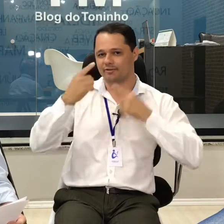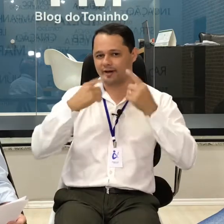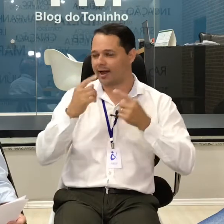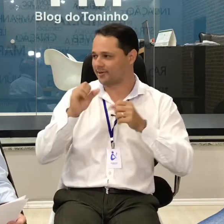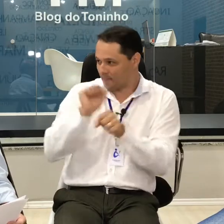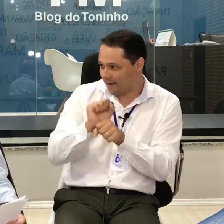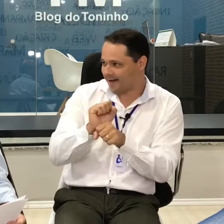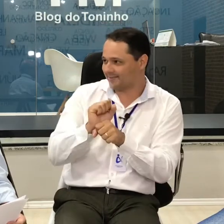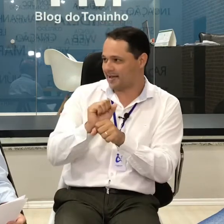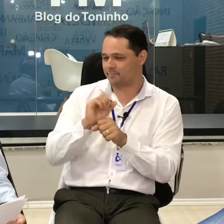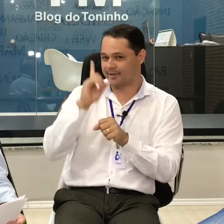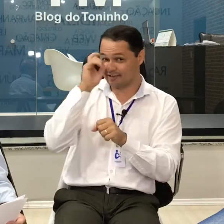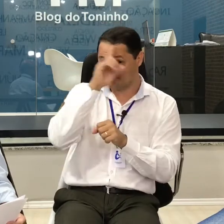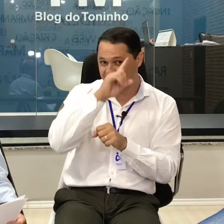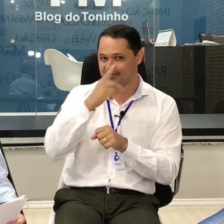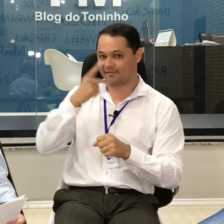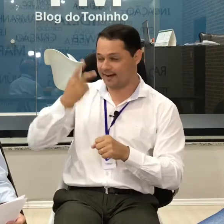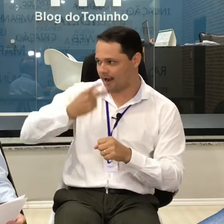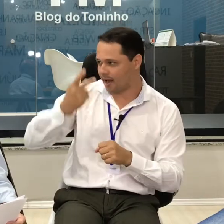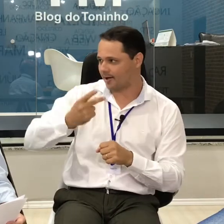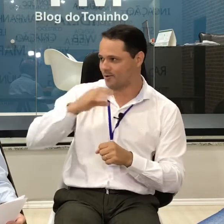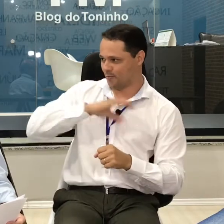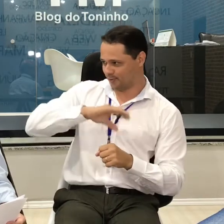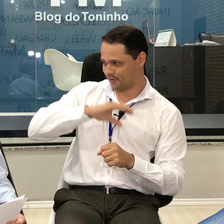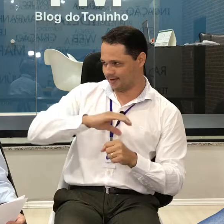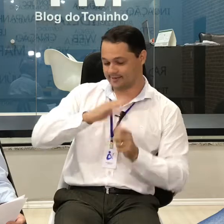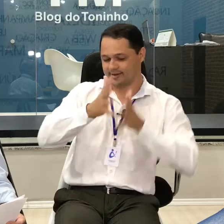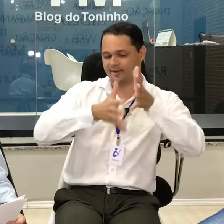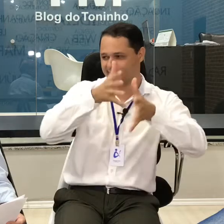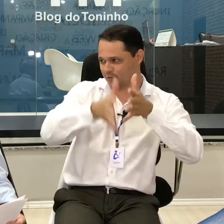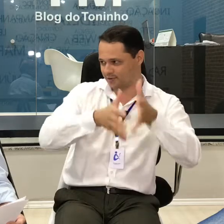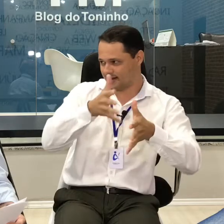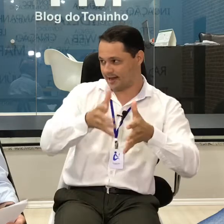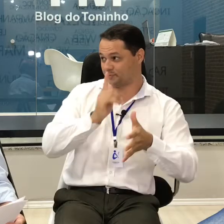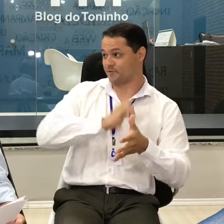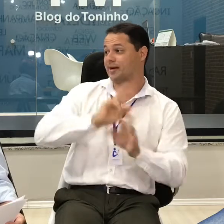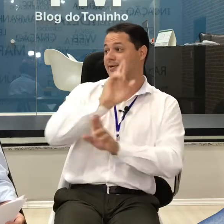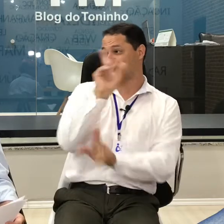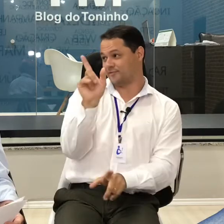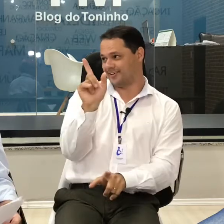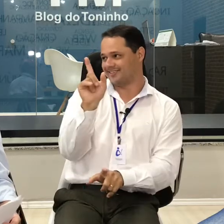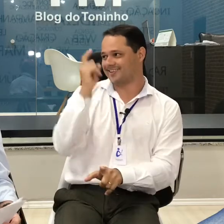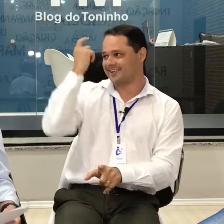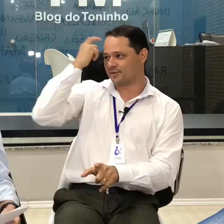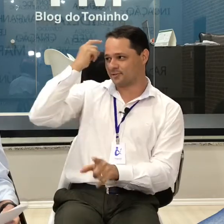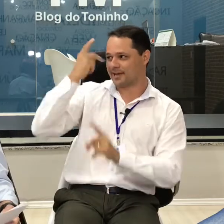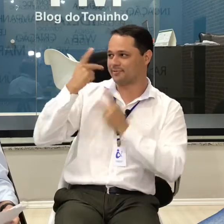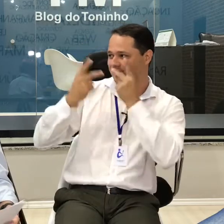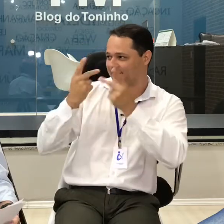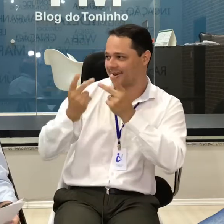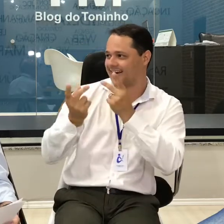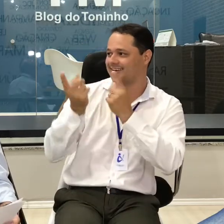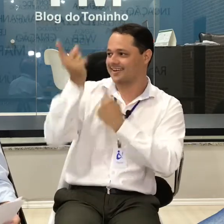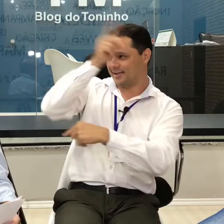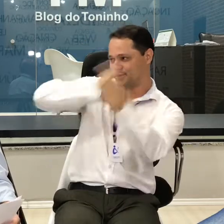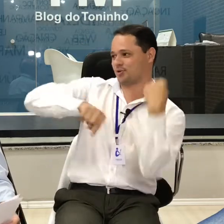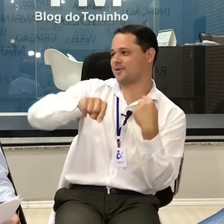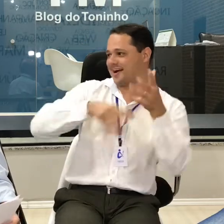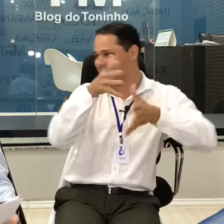falar que eu paro, é porque é difícil falar o português e fazer os sinais, porque são gramáticas diferentes. Então no cérebro eu tenho que falar e trocar para